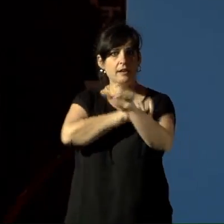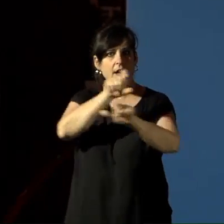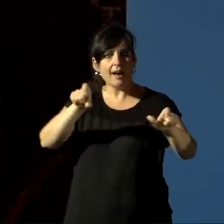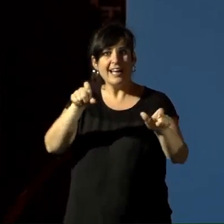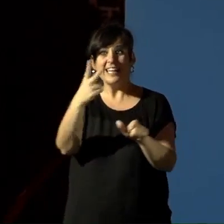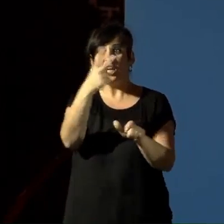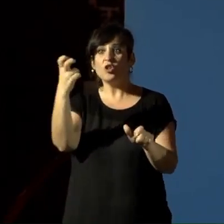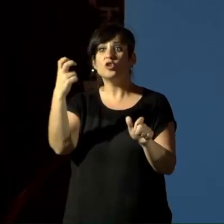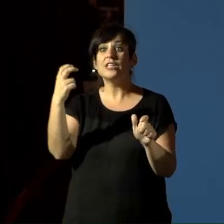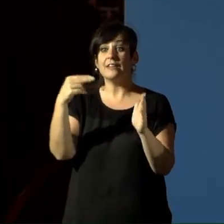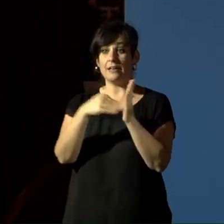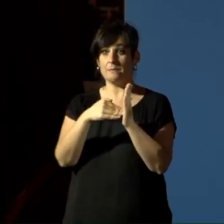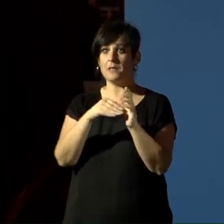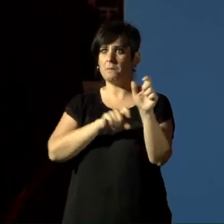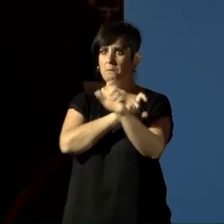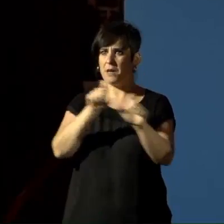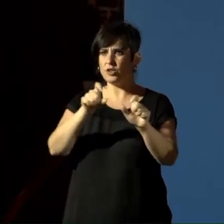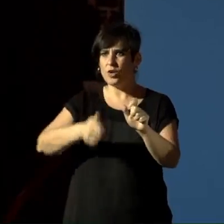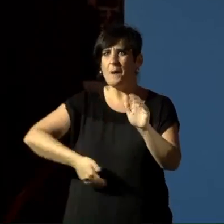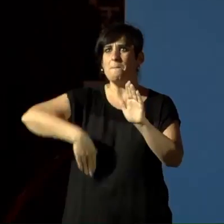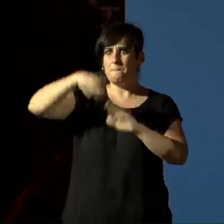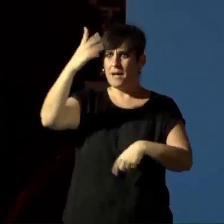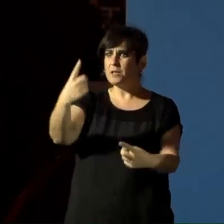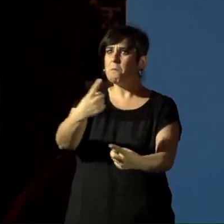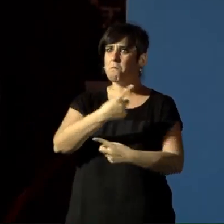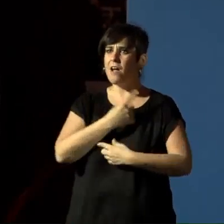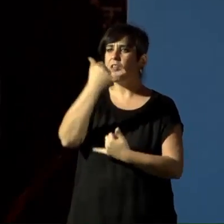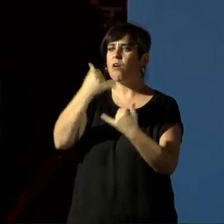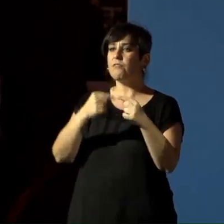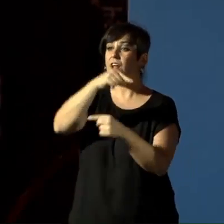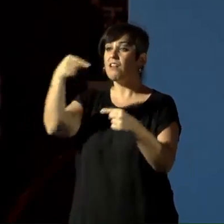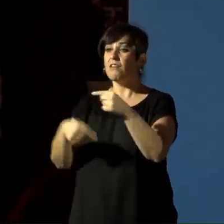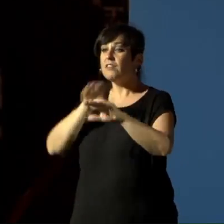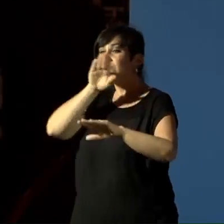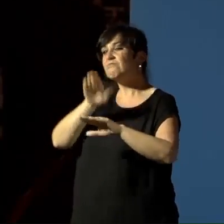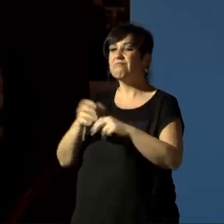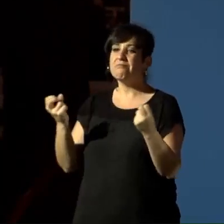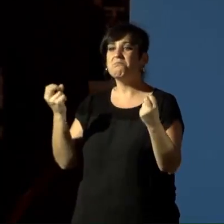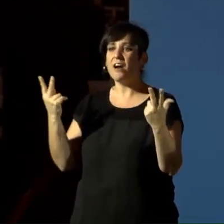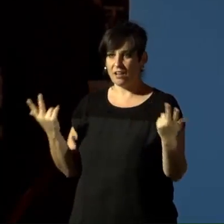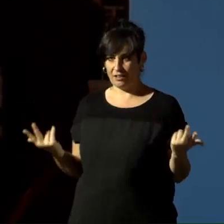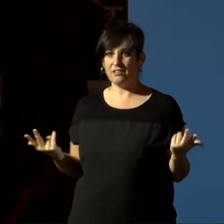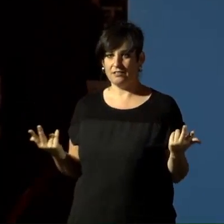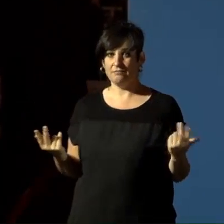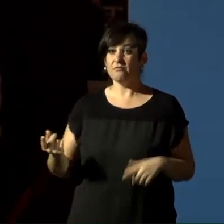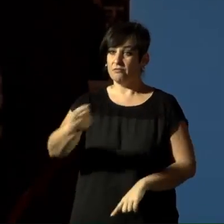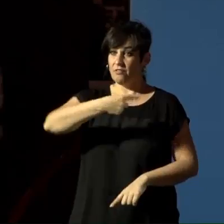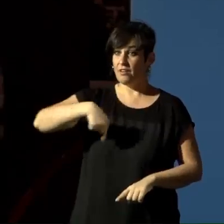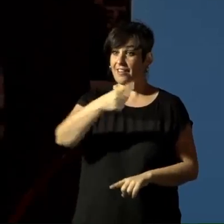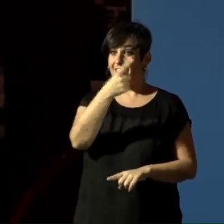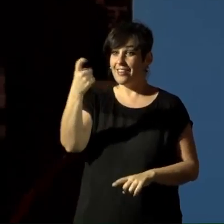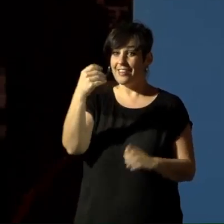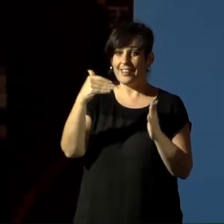de 200.000 persoas en desemprego? Para que nos vale, señor Feijóo, si temos 100.000 familias